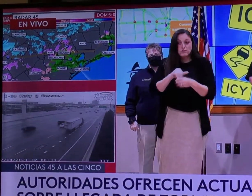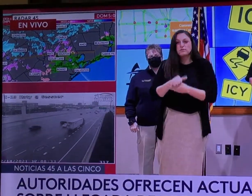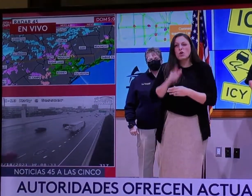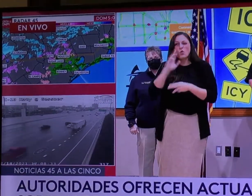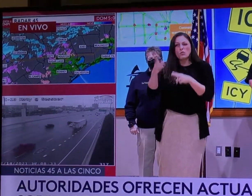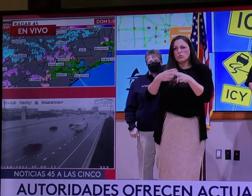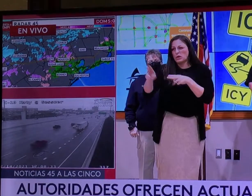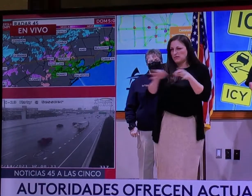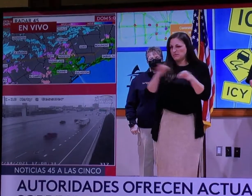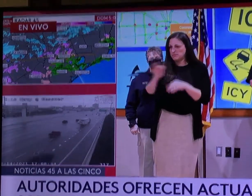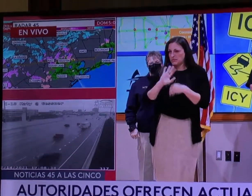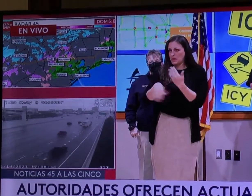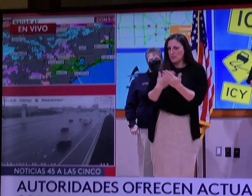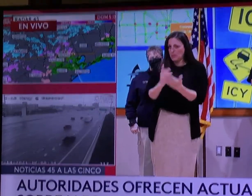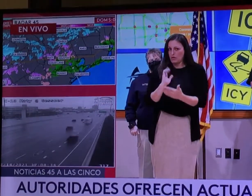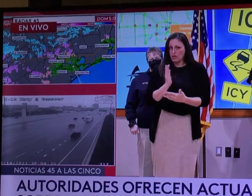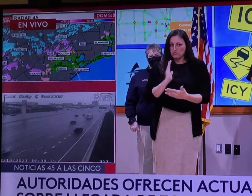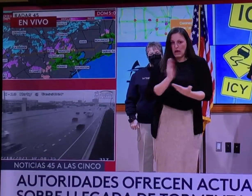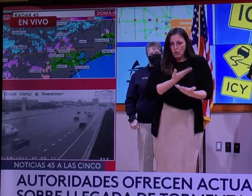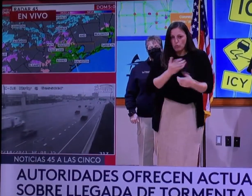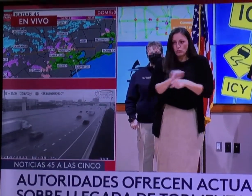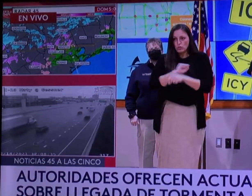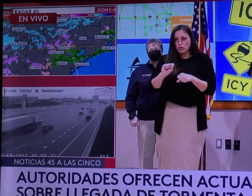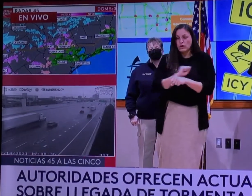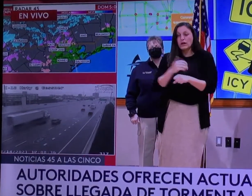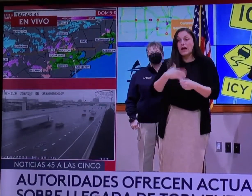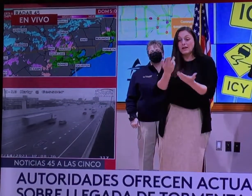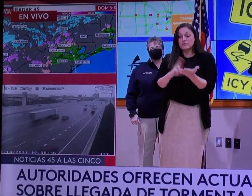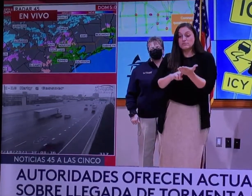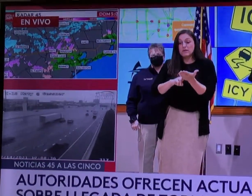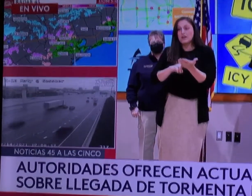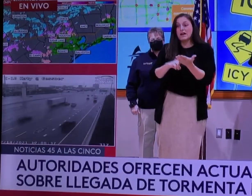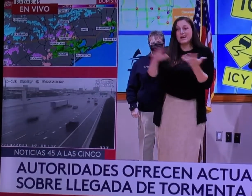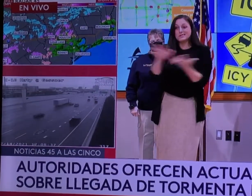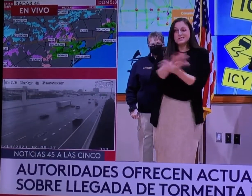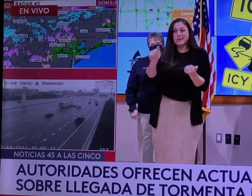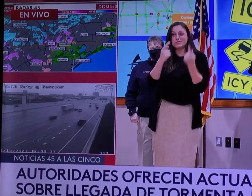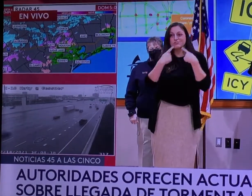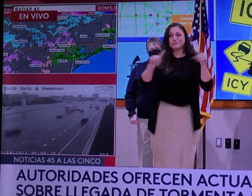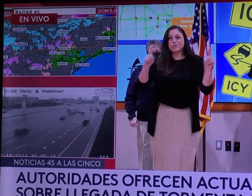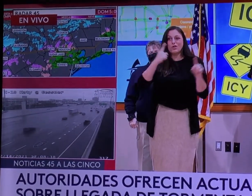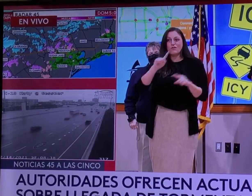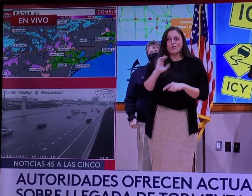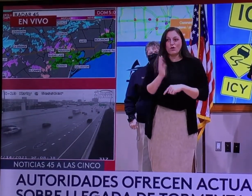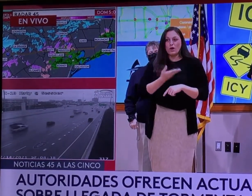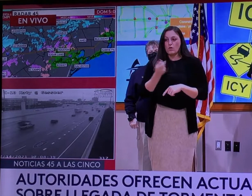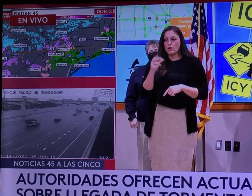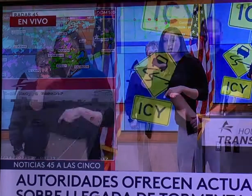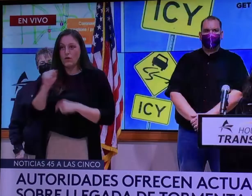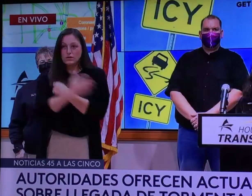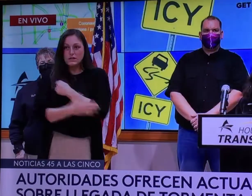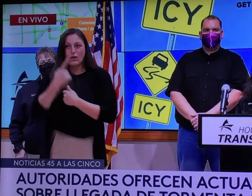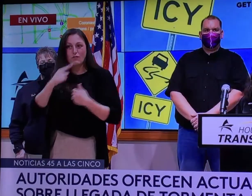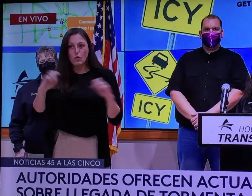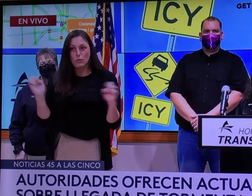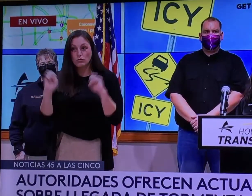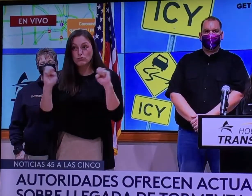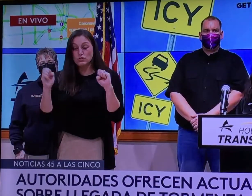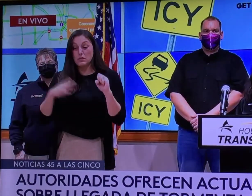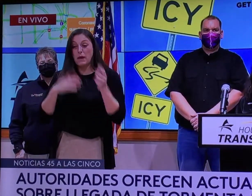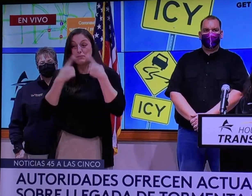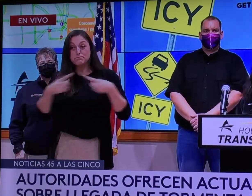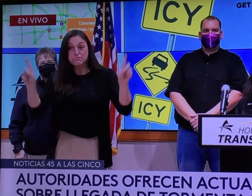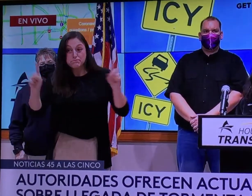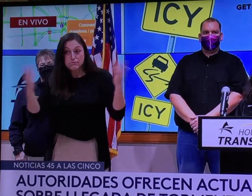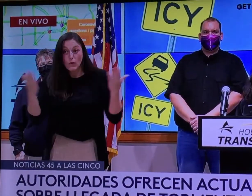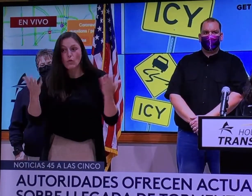Este sistema climatológico se estará moviendo desde el noroeste hacia el sureste y justamente